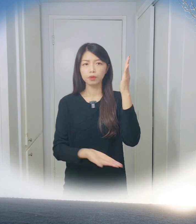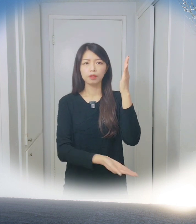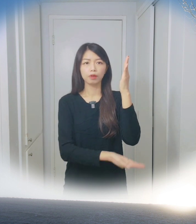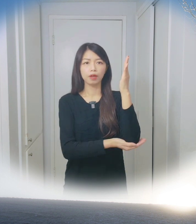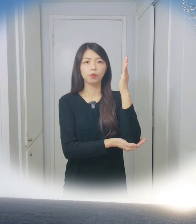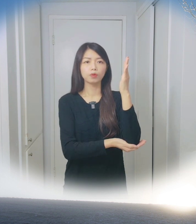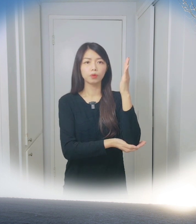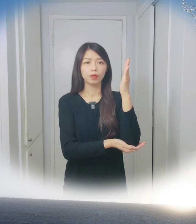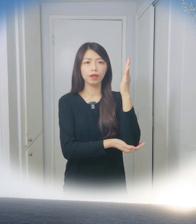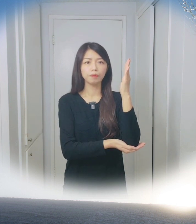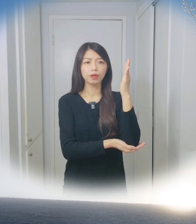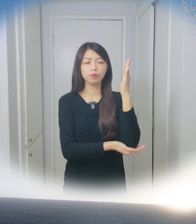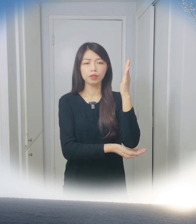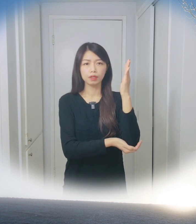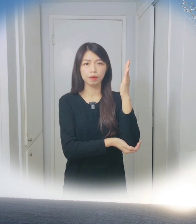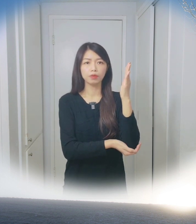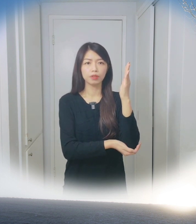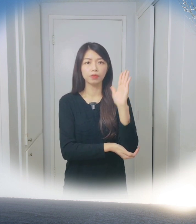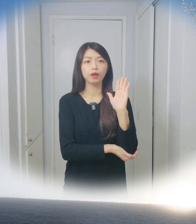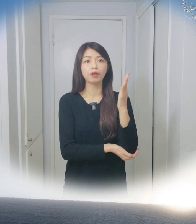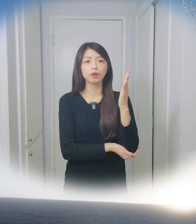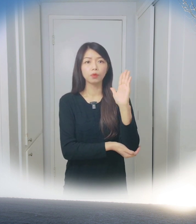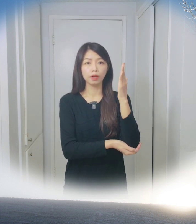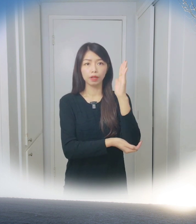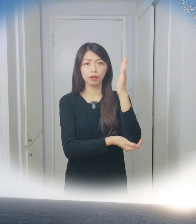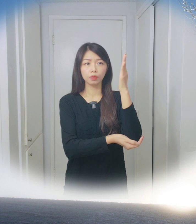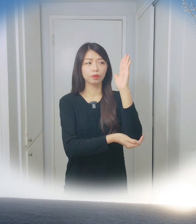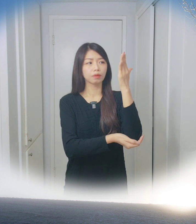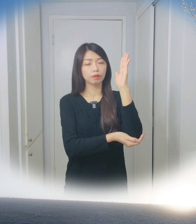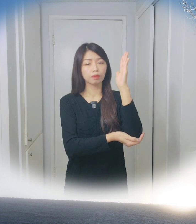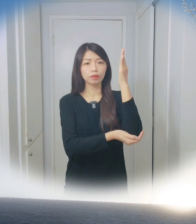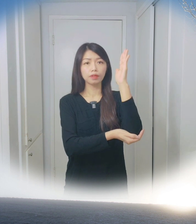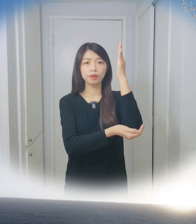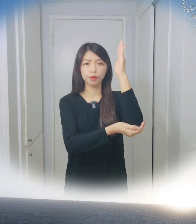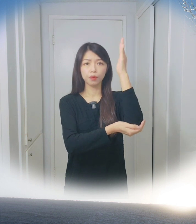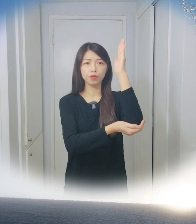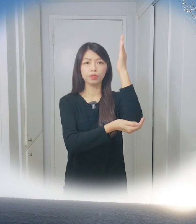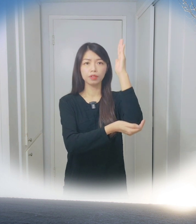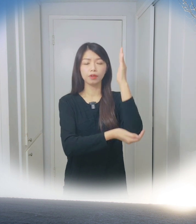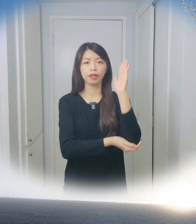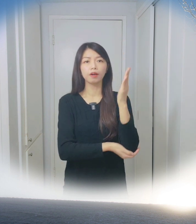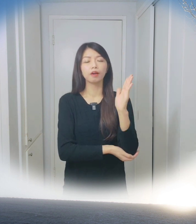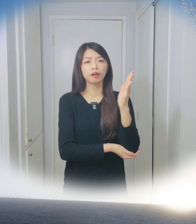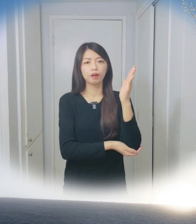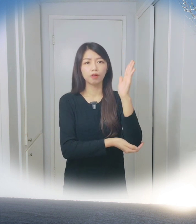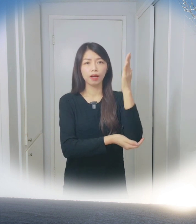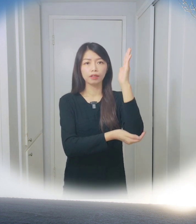다른 손은 이렇게 오른손에 팔꿈치를 잡아주시고요. 손을 이렇게 흔들면서 위로 올려주시는